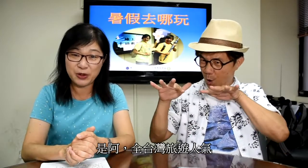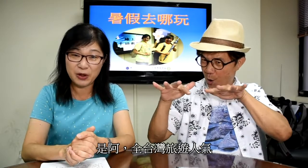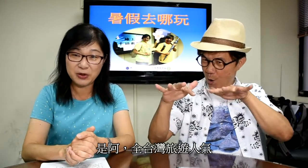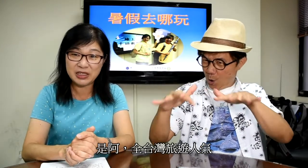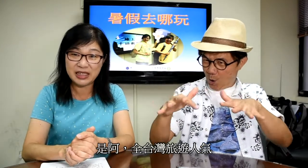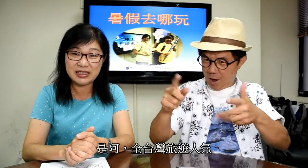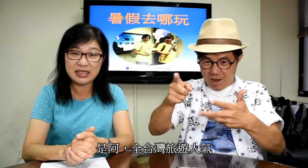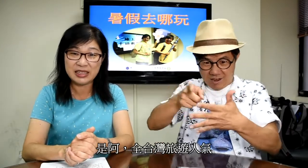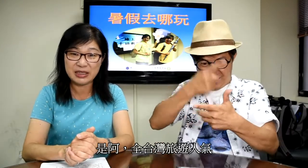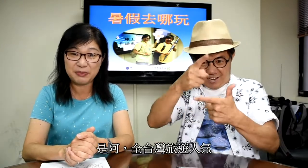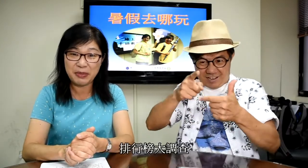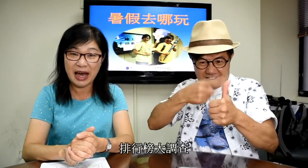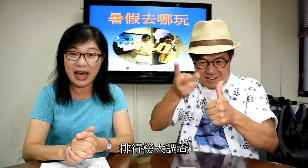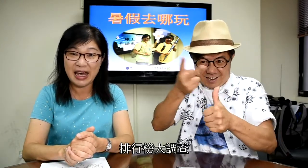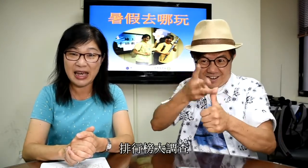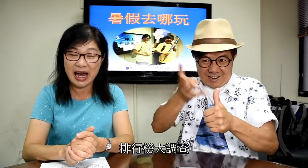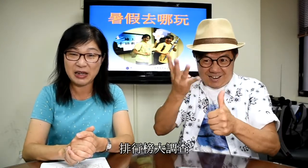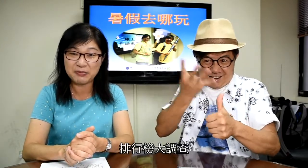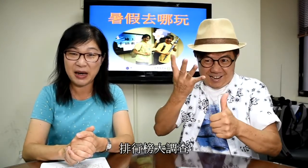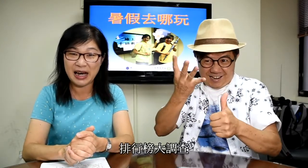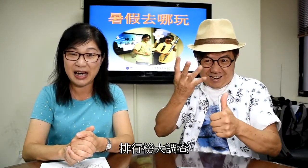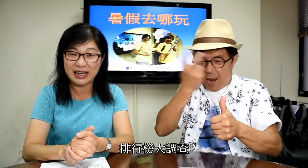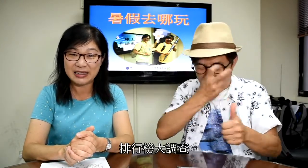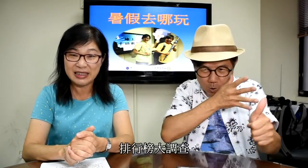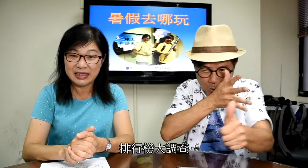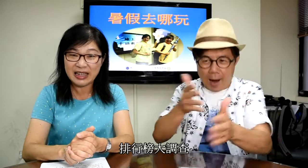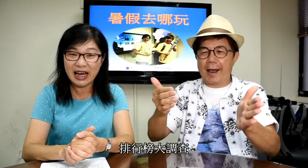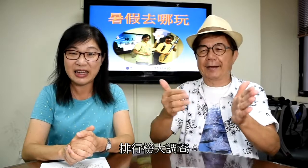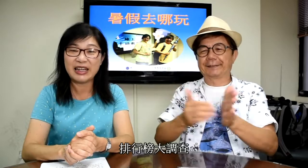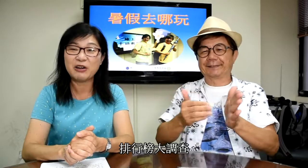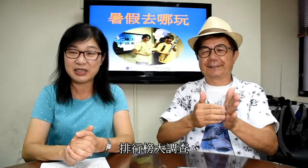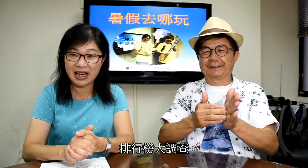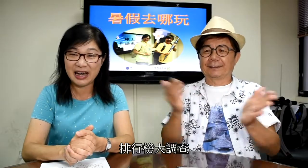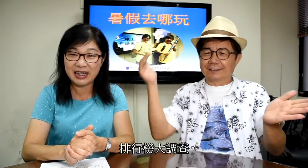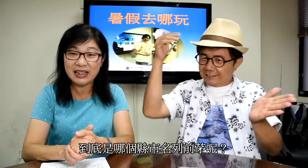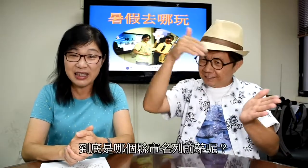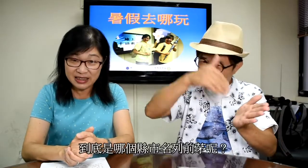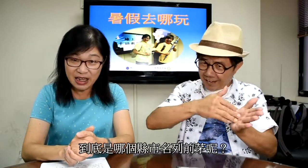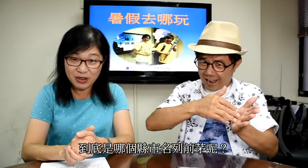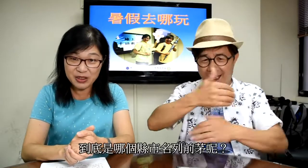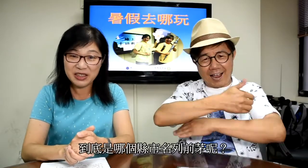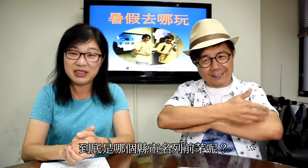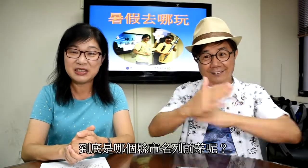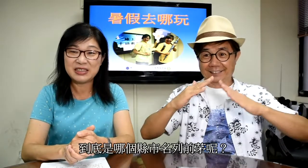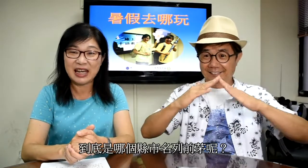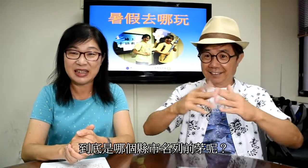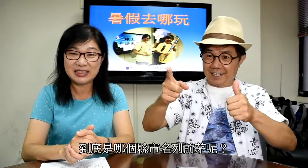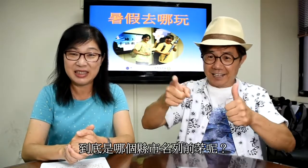游人气排行榜大调查，到底是哪个县